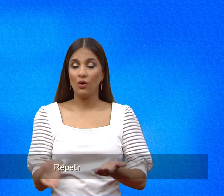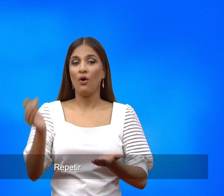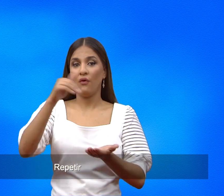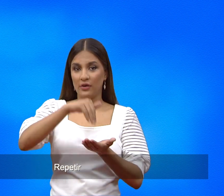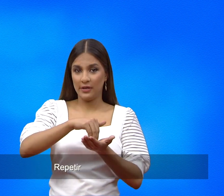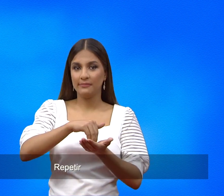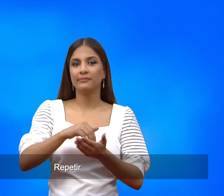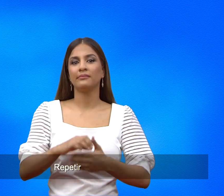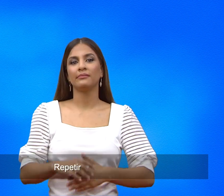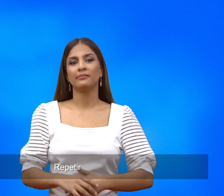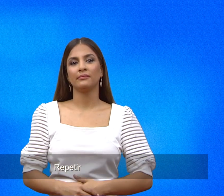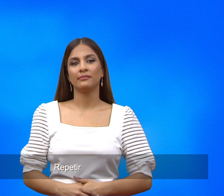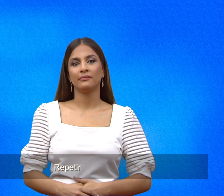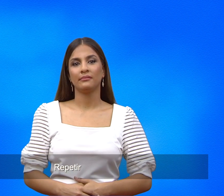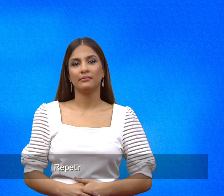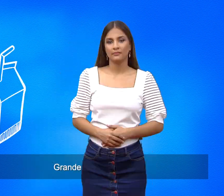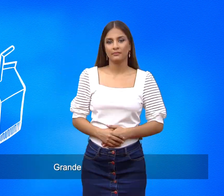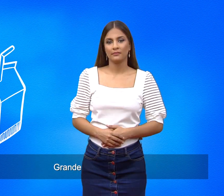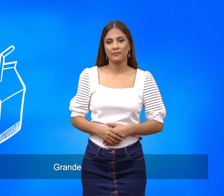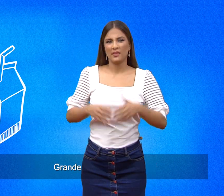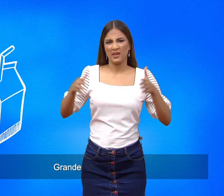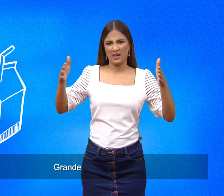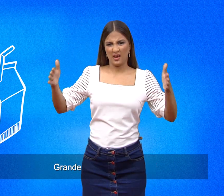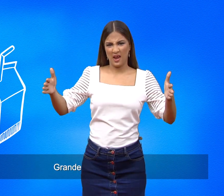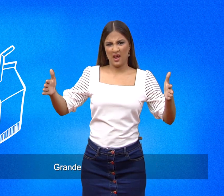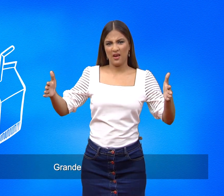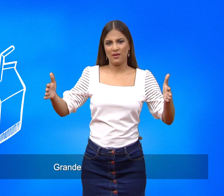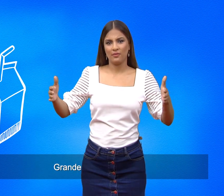y repetir grande